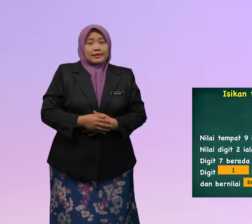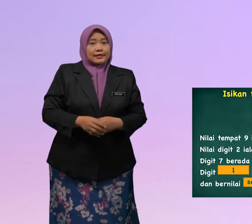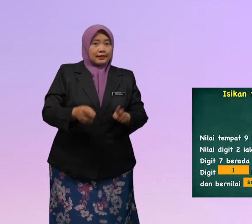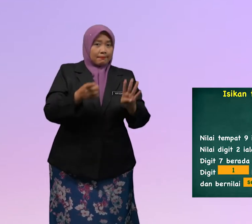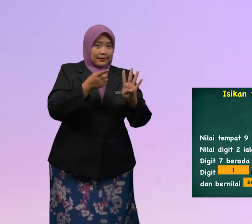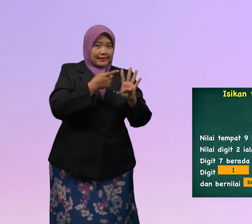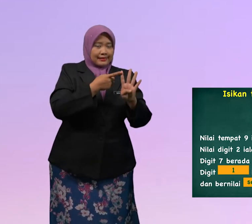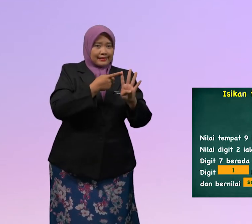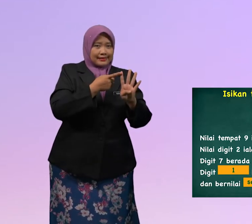Keempat,